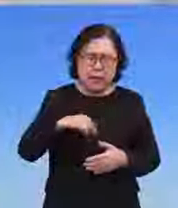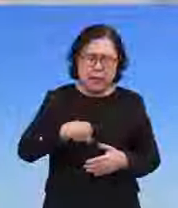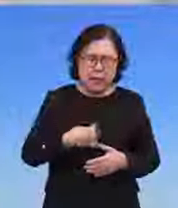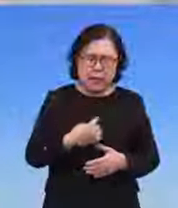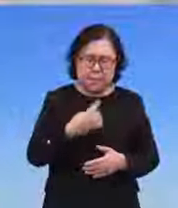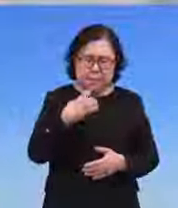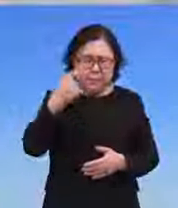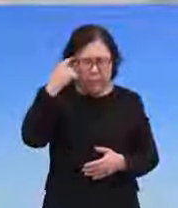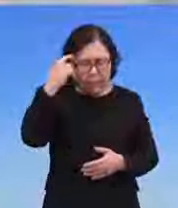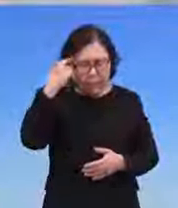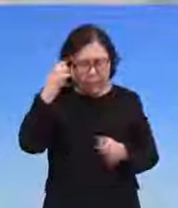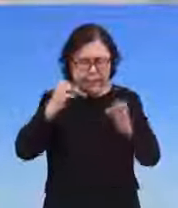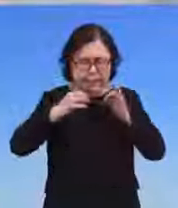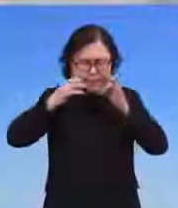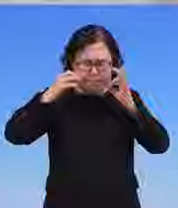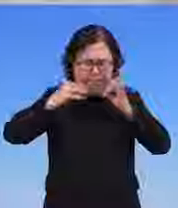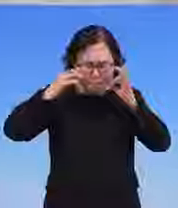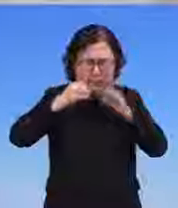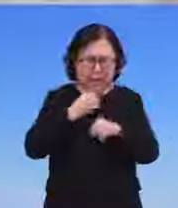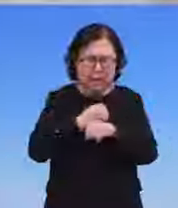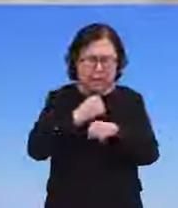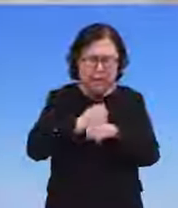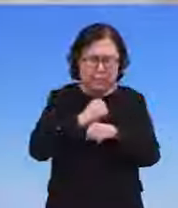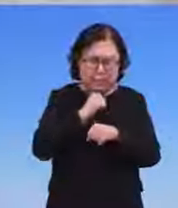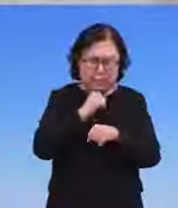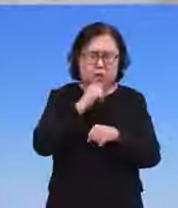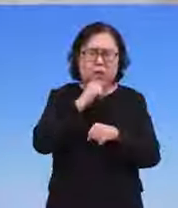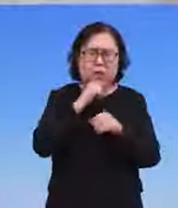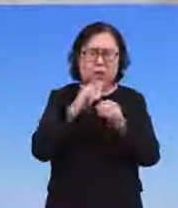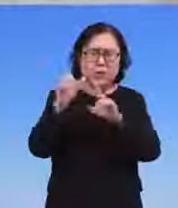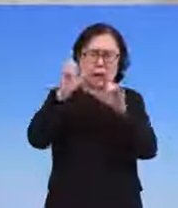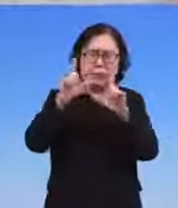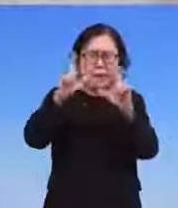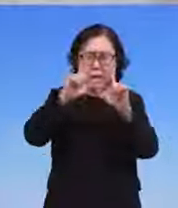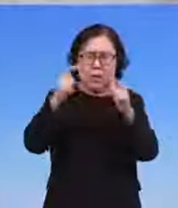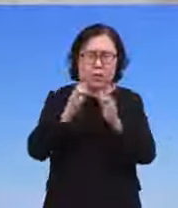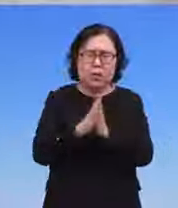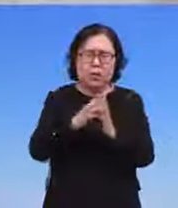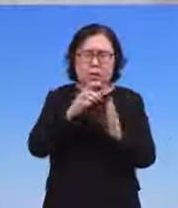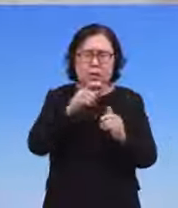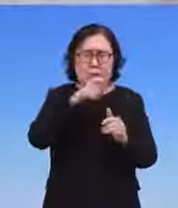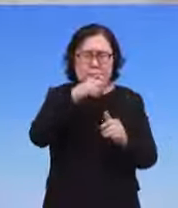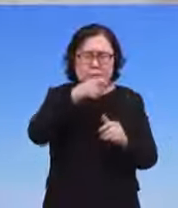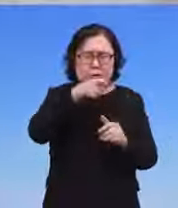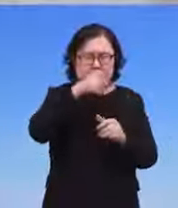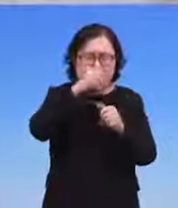몸 아끼느라 온 에너지를 다 소비하는 그런 초라한 인생이 아니라